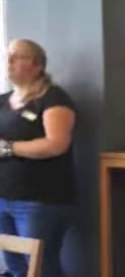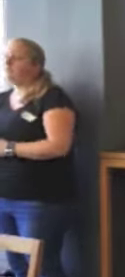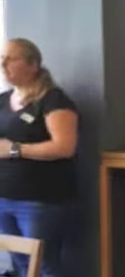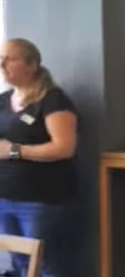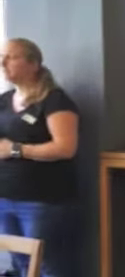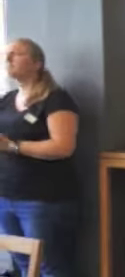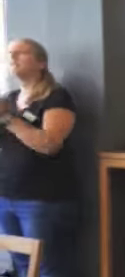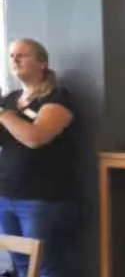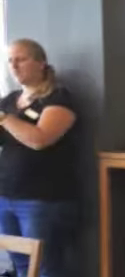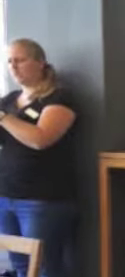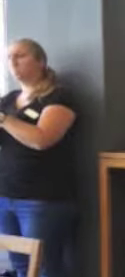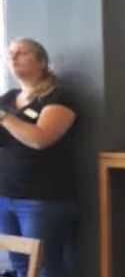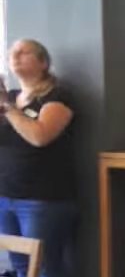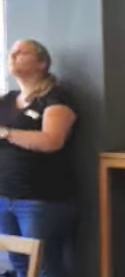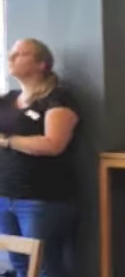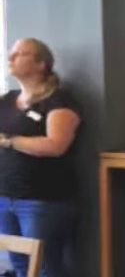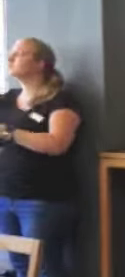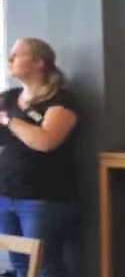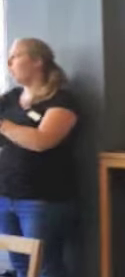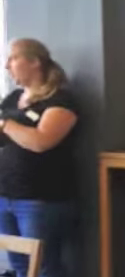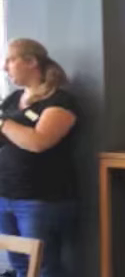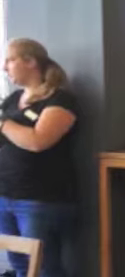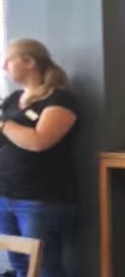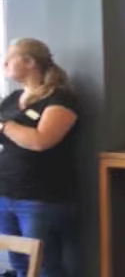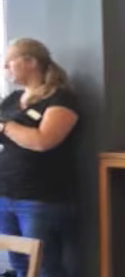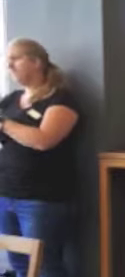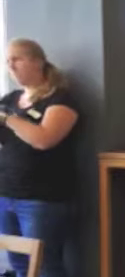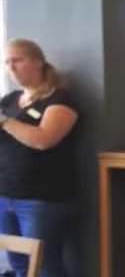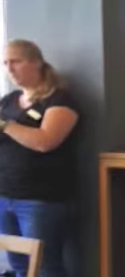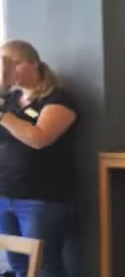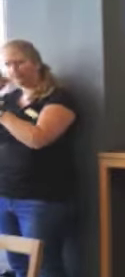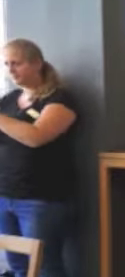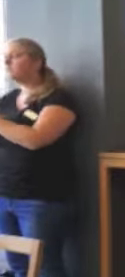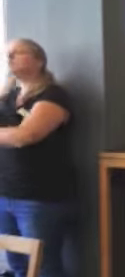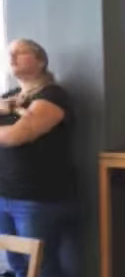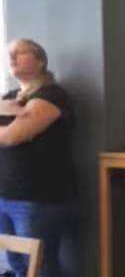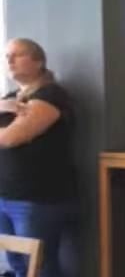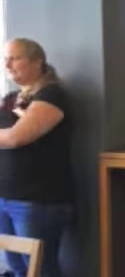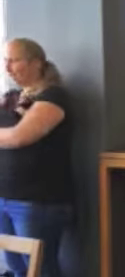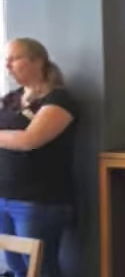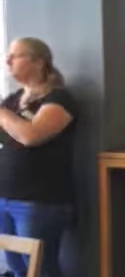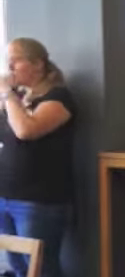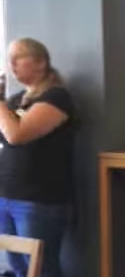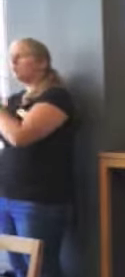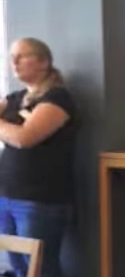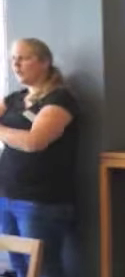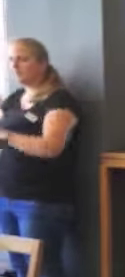föreningen har startat 2 bolag. Bara det ena är då våra serviceföretag, sociala företag.